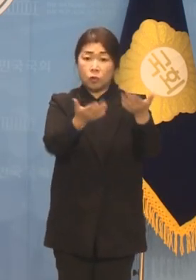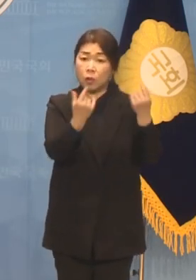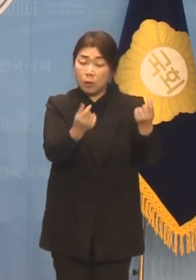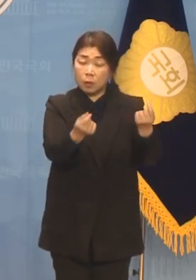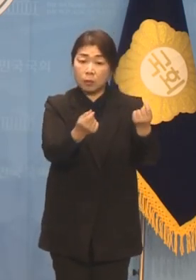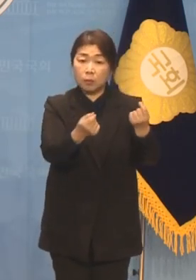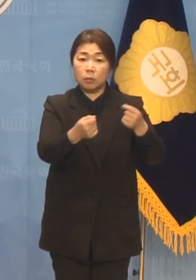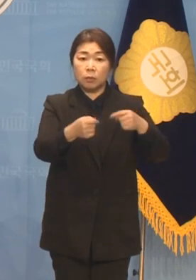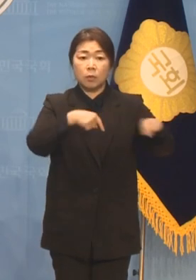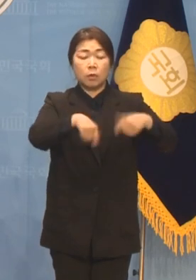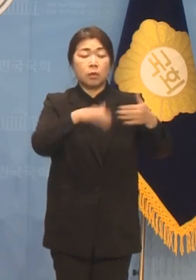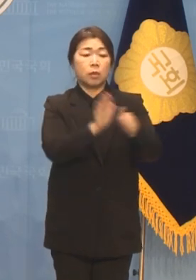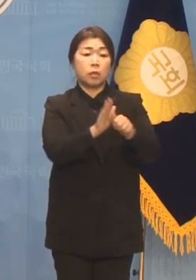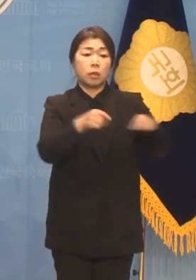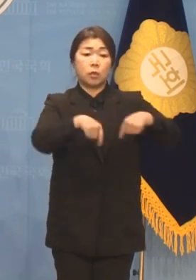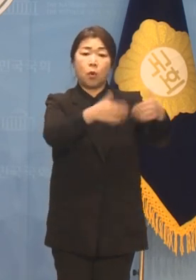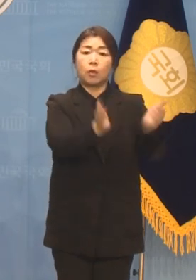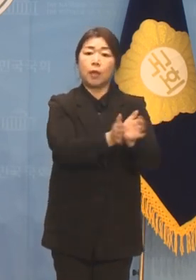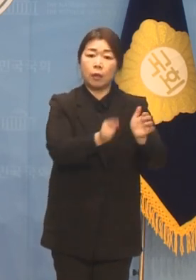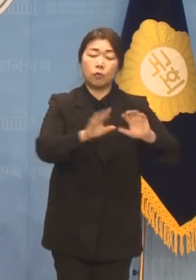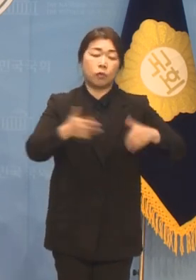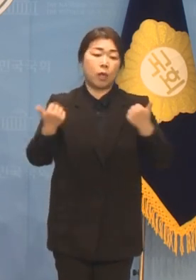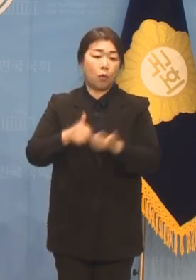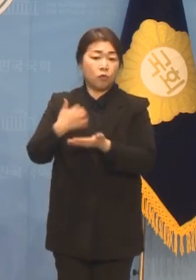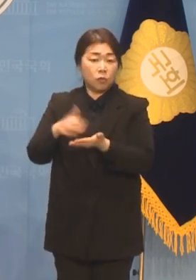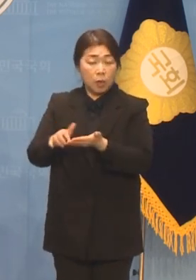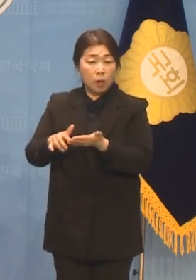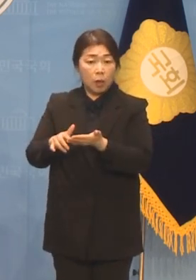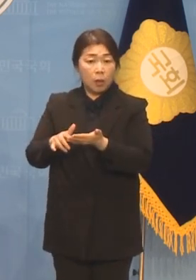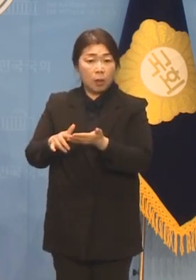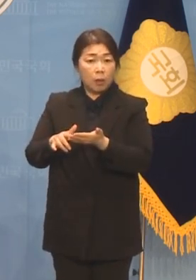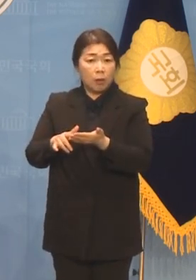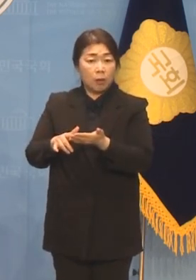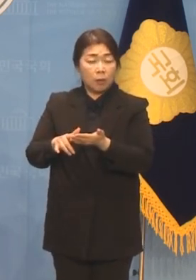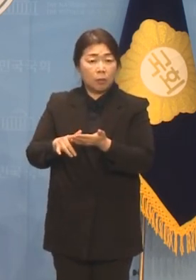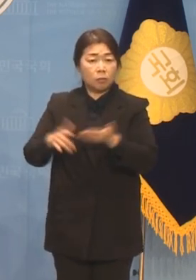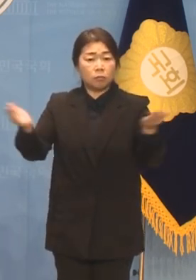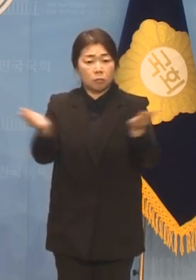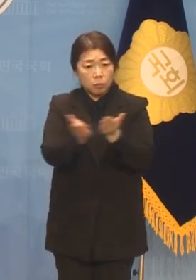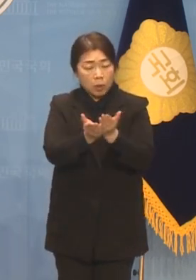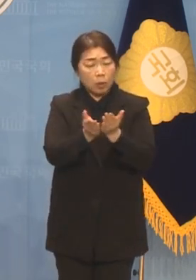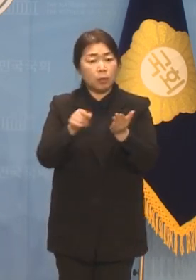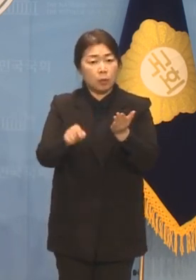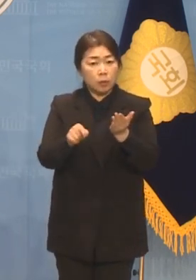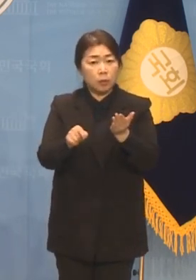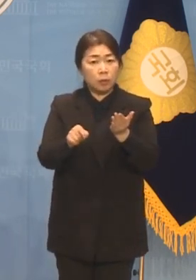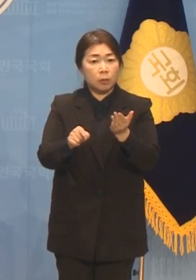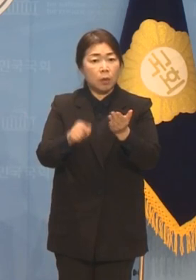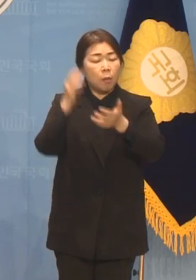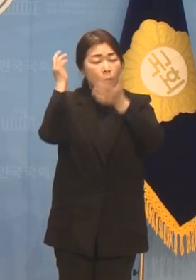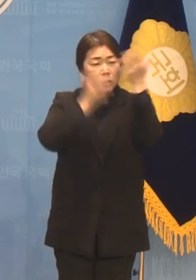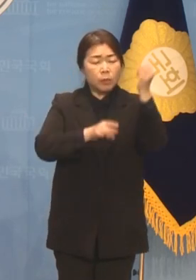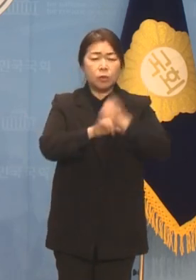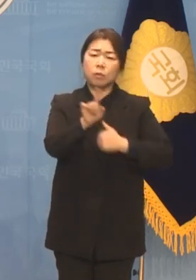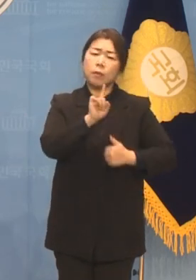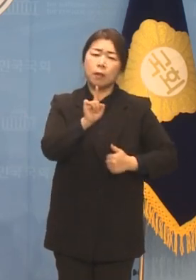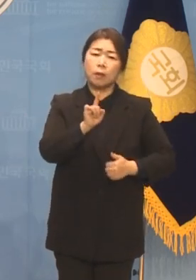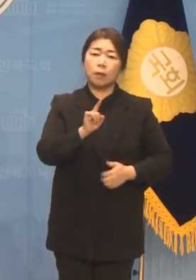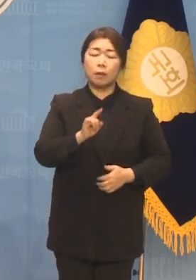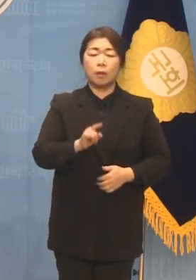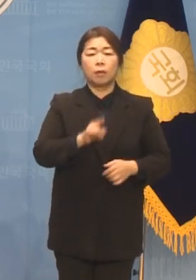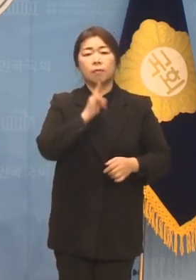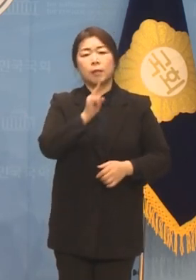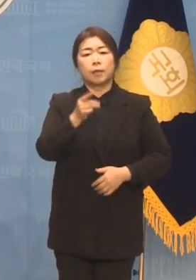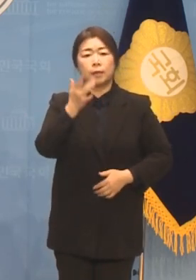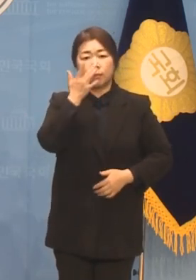정당이 의석을 가지는 제도가 갑자기 뜬금없이 뭐가 복잡하다는 말씀이십니까?